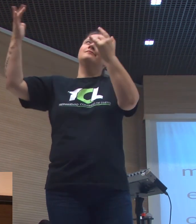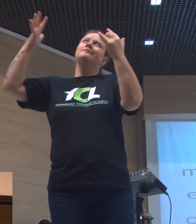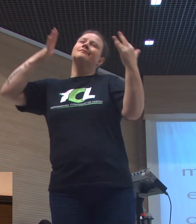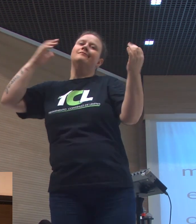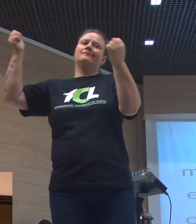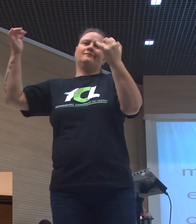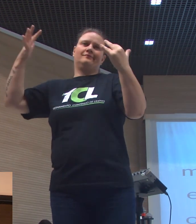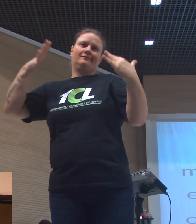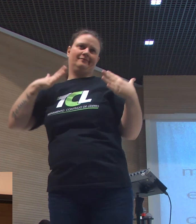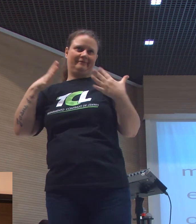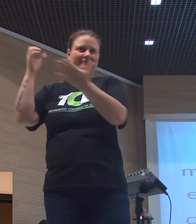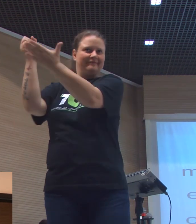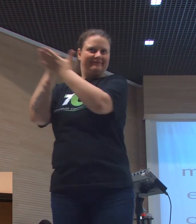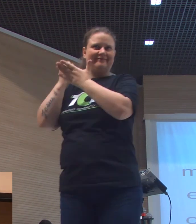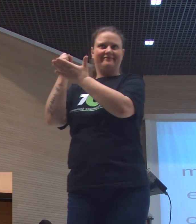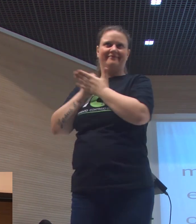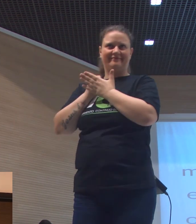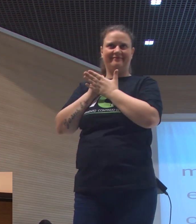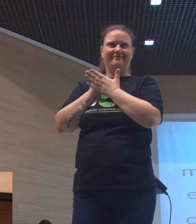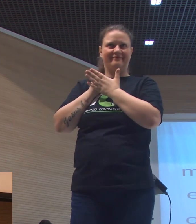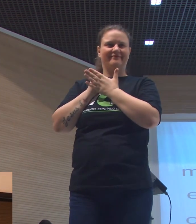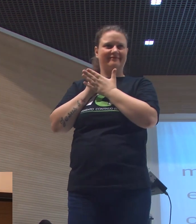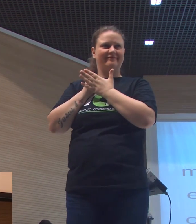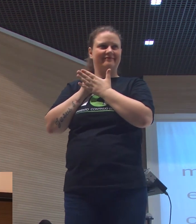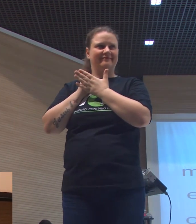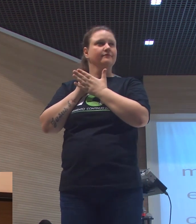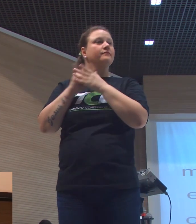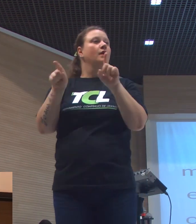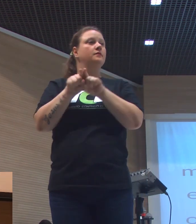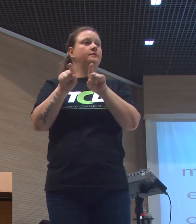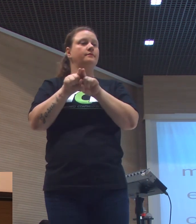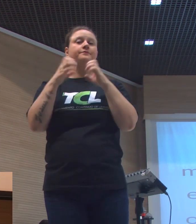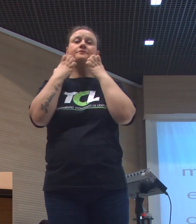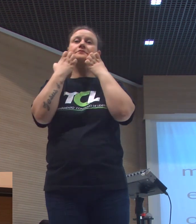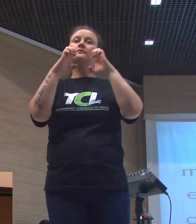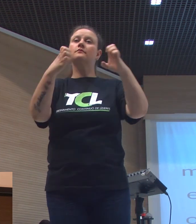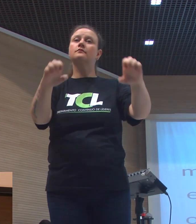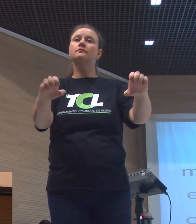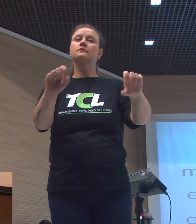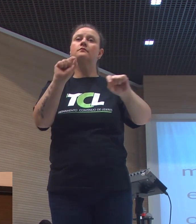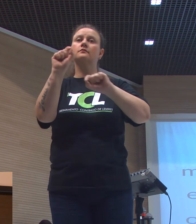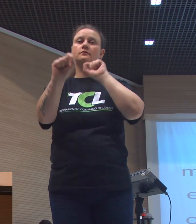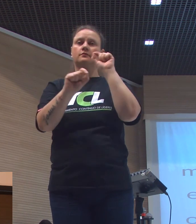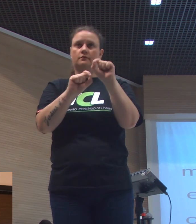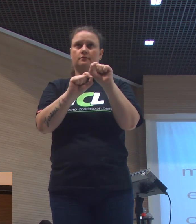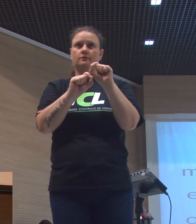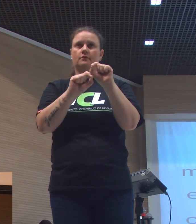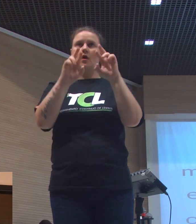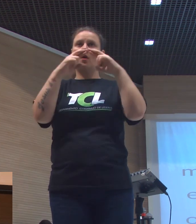certo? Nos evangelhos, certo? Reino dos céus e reino de Deus